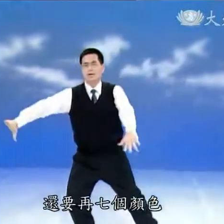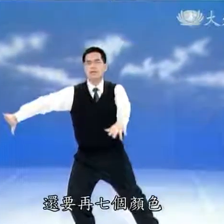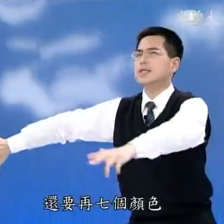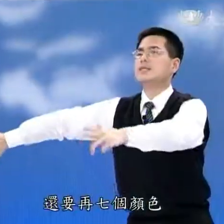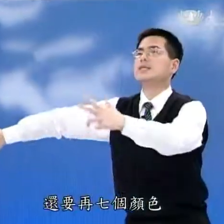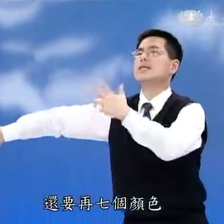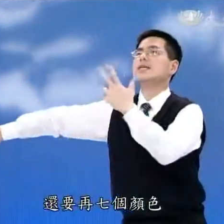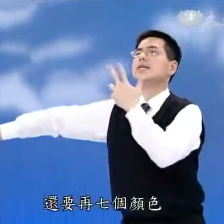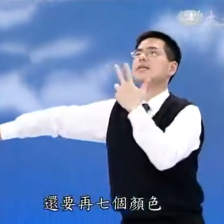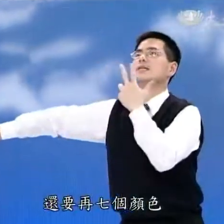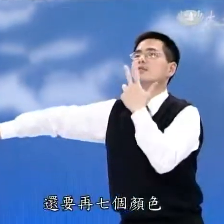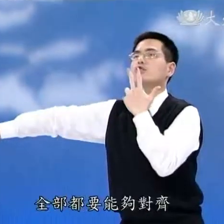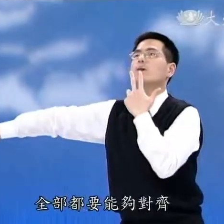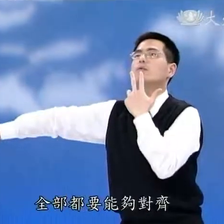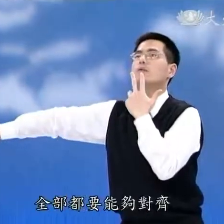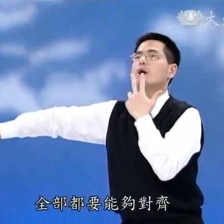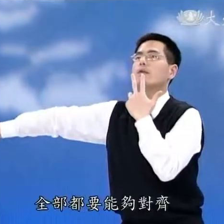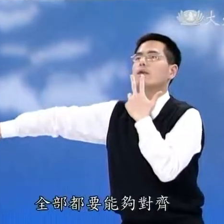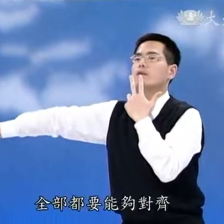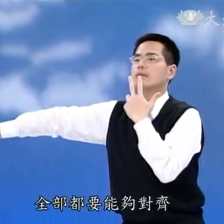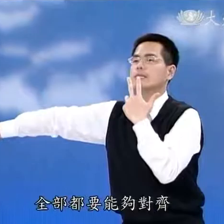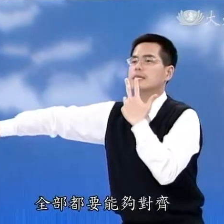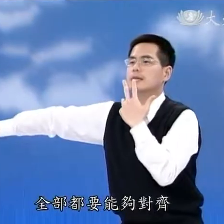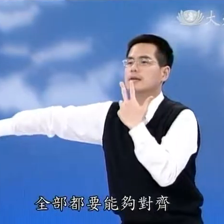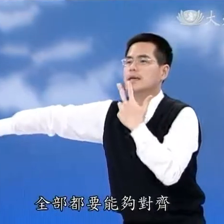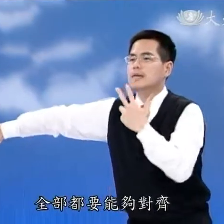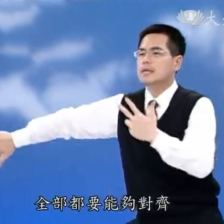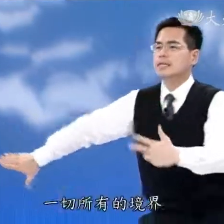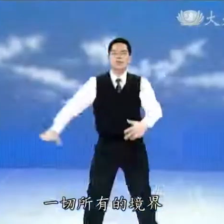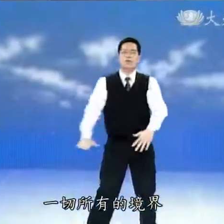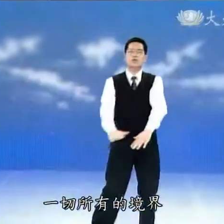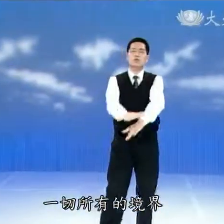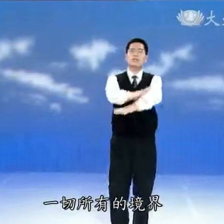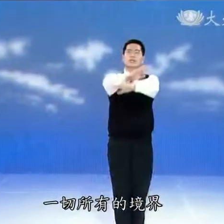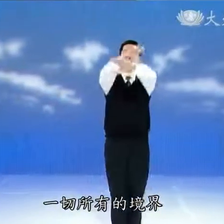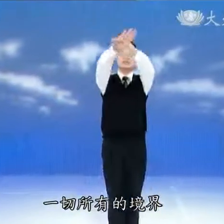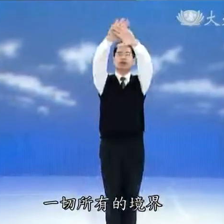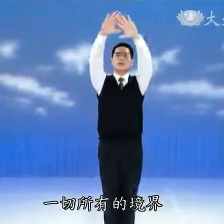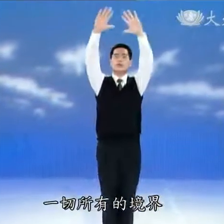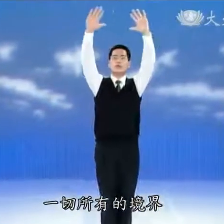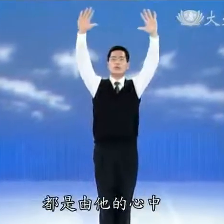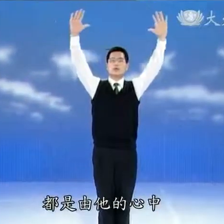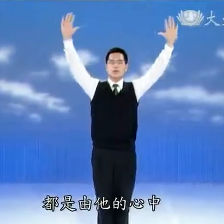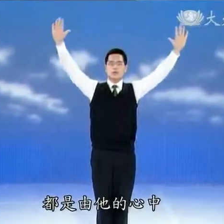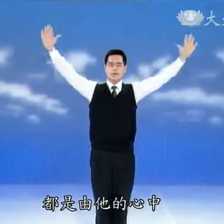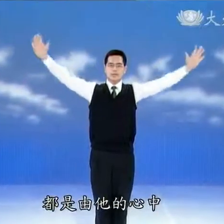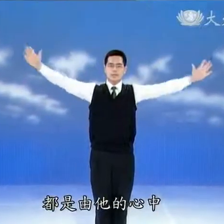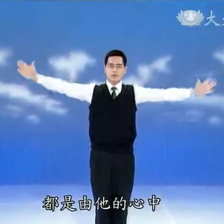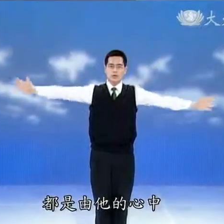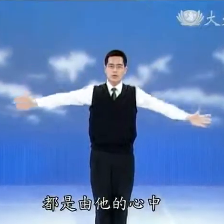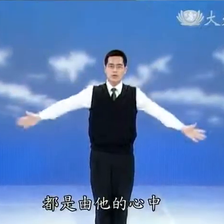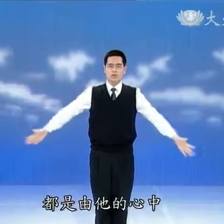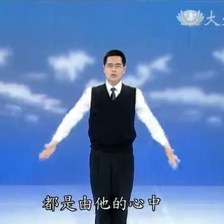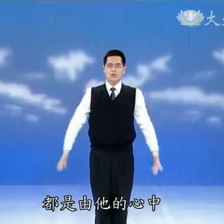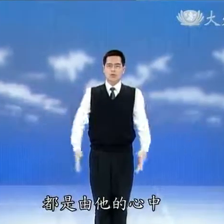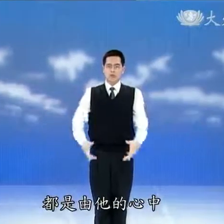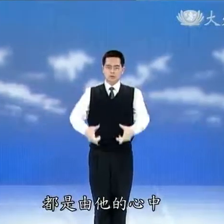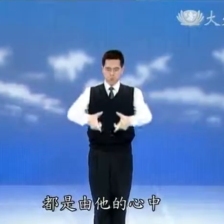在七个颜色全部都要能够对齐，一切所有的境界都是由他的心中